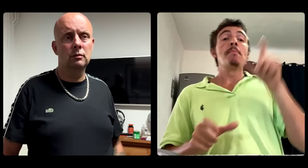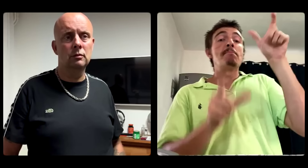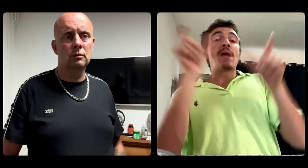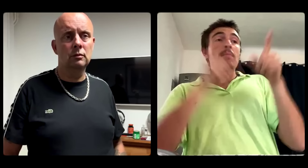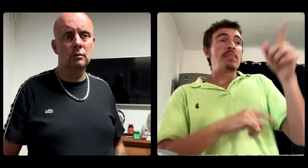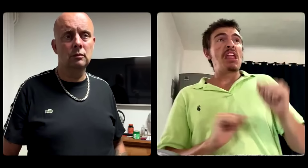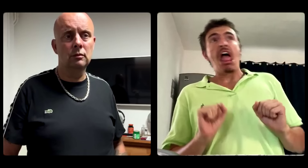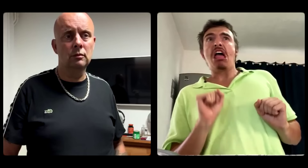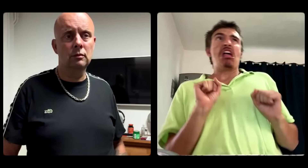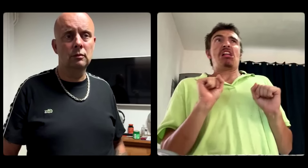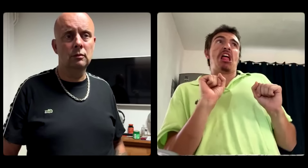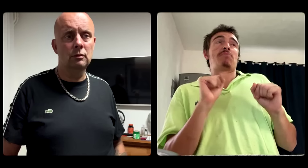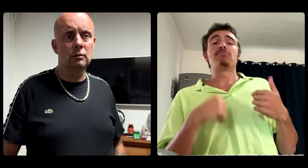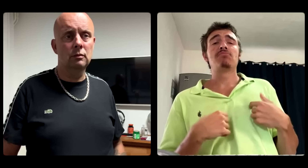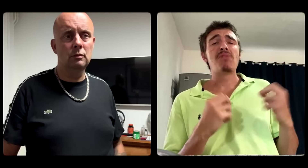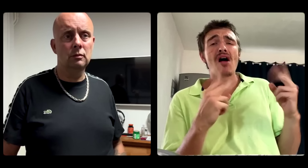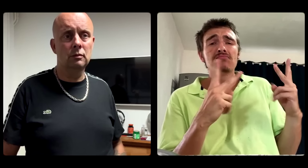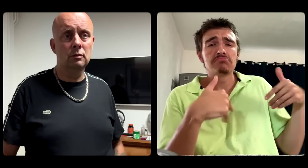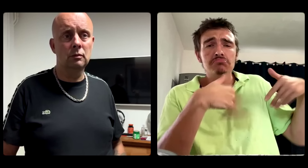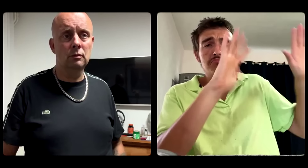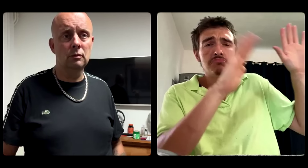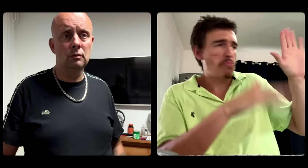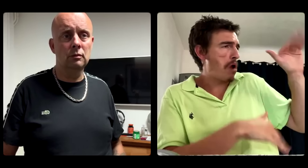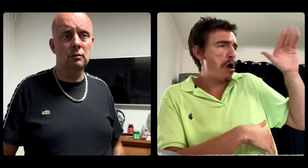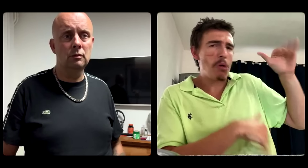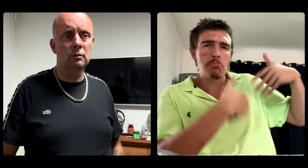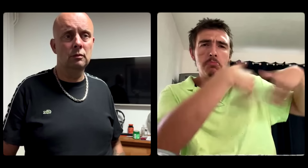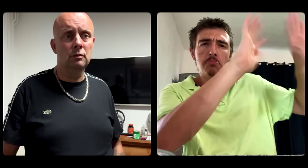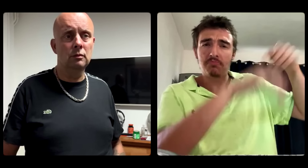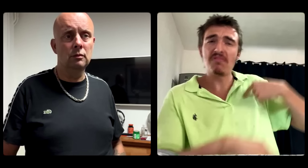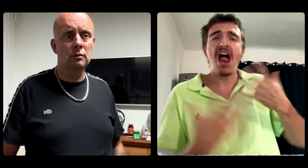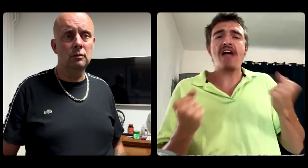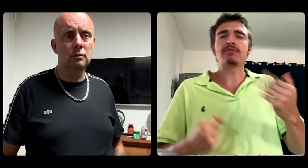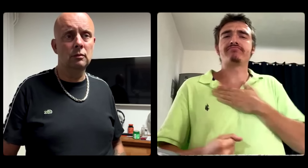Maakt het niet minder erg. Het maakt het niet minder.